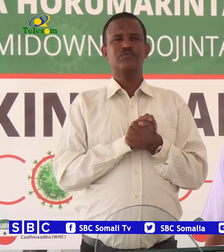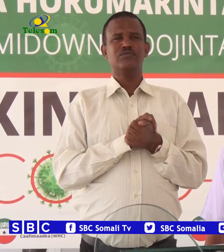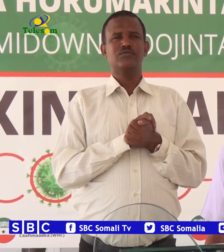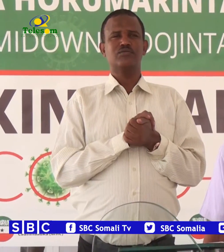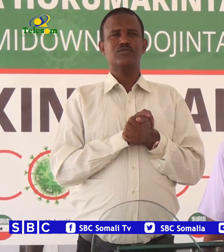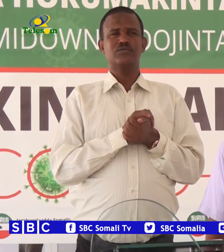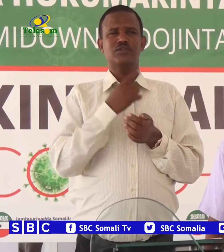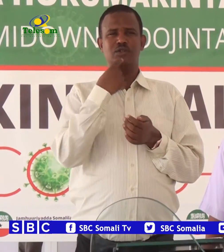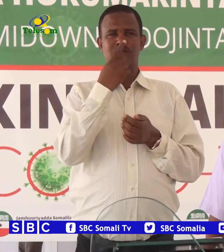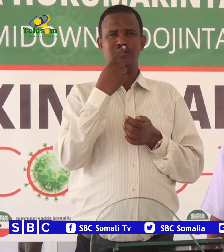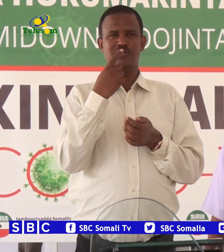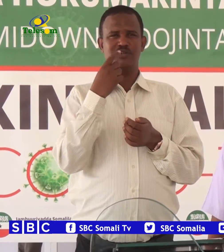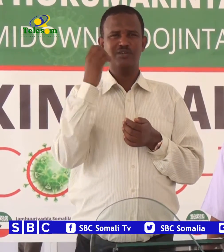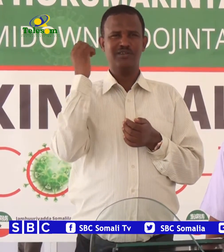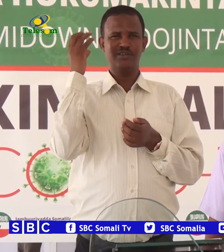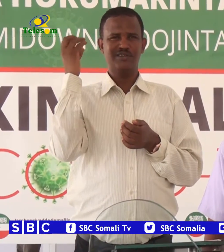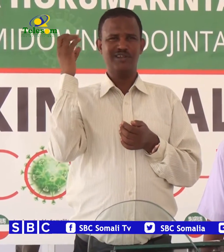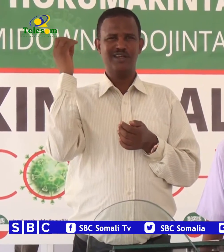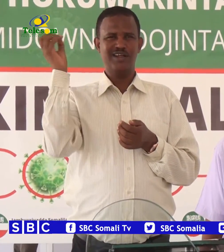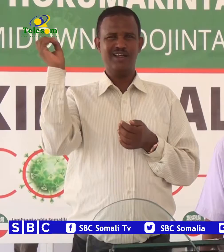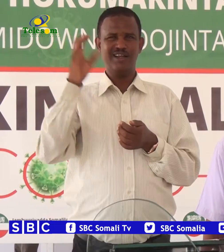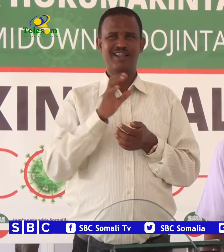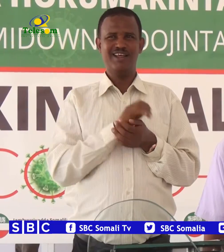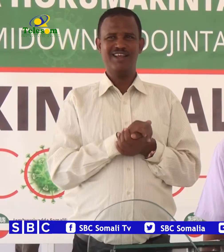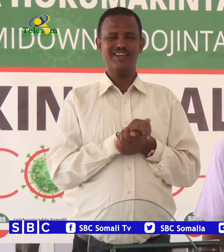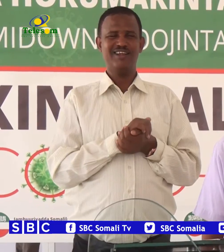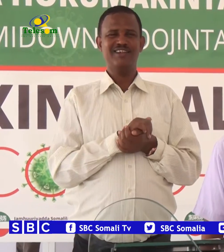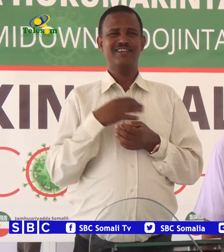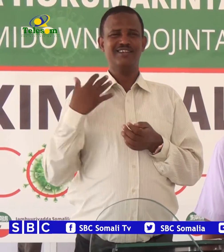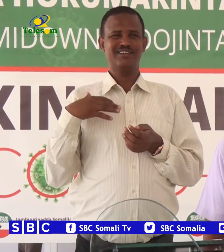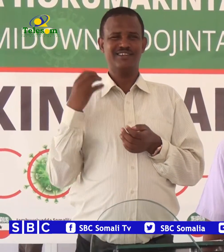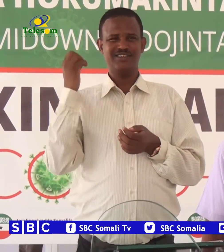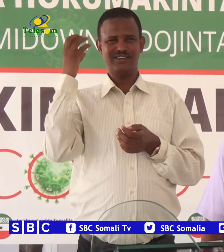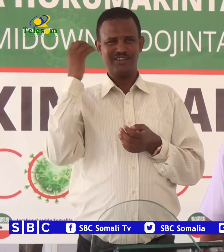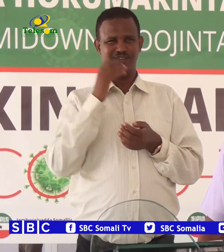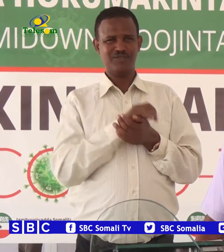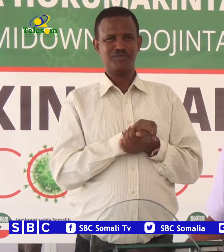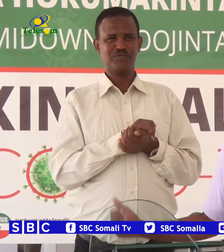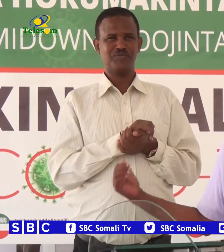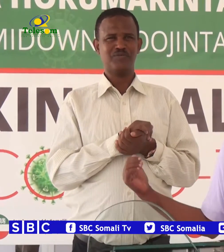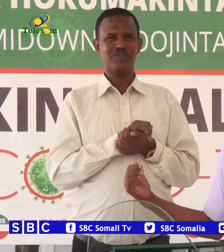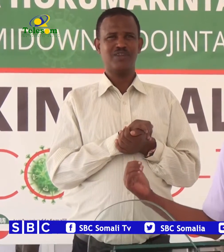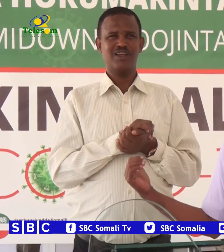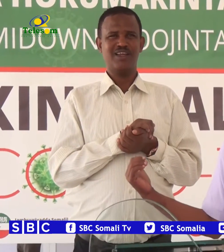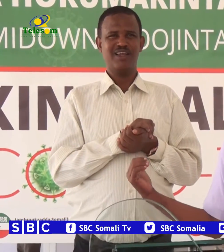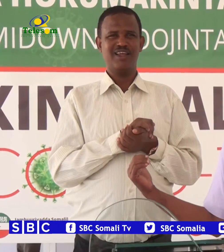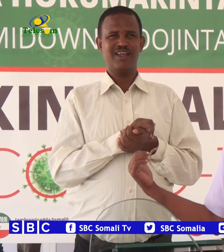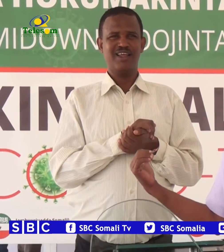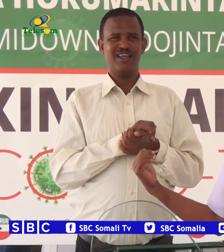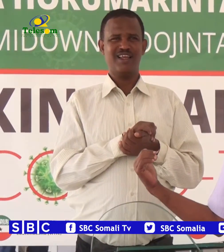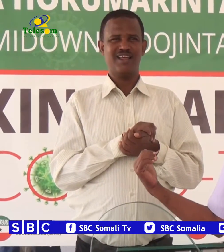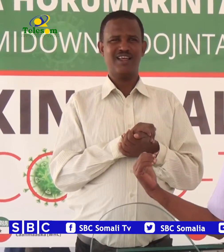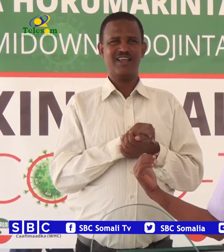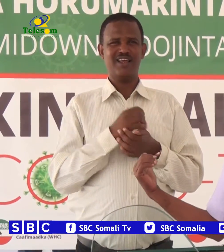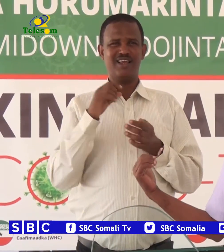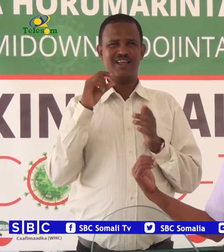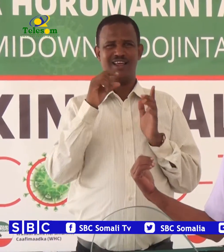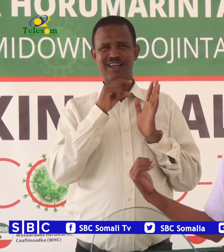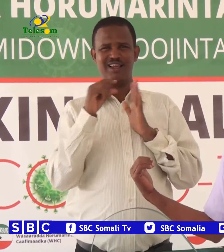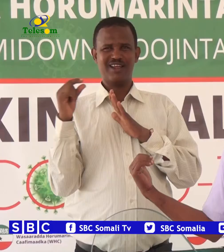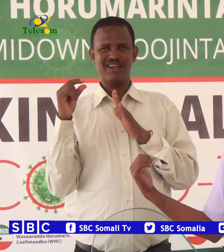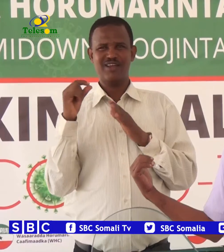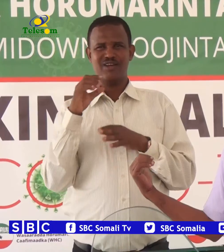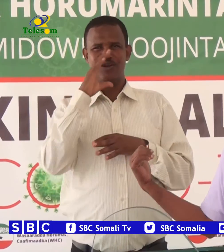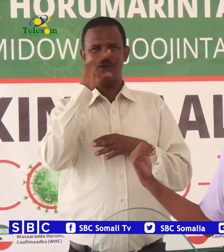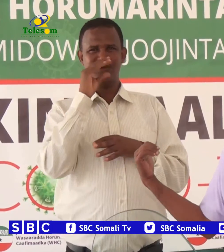دادك عانو ولكو دعين ويسوغي عانو لنوكو دعي هلا وقادو waxaan jecelan lahaa xirgeeyay inaan hadii aan